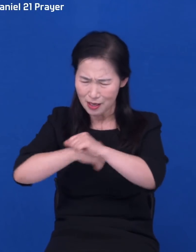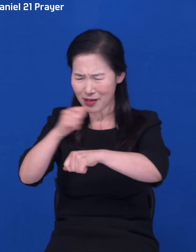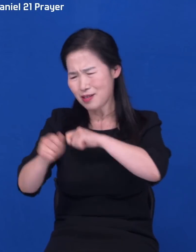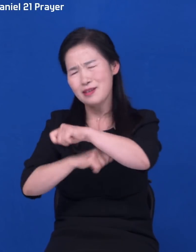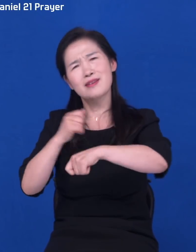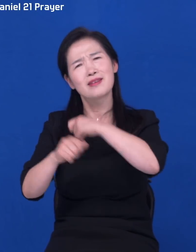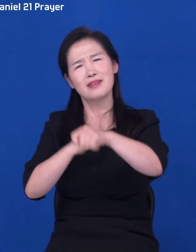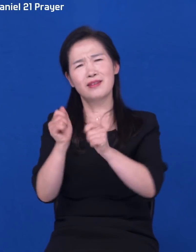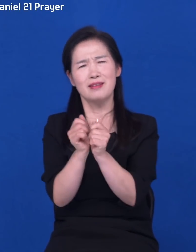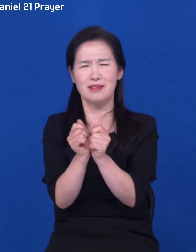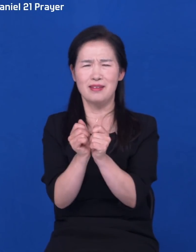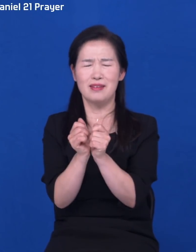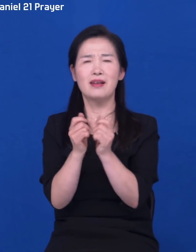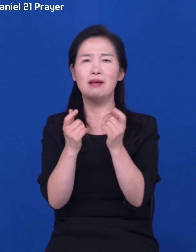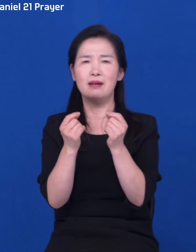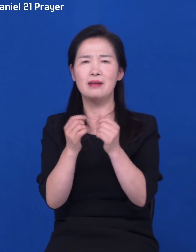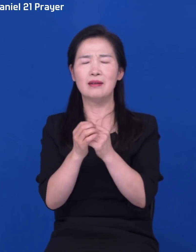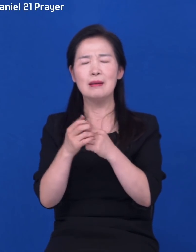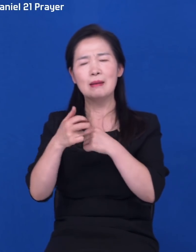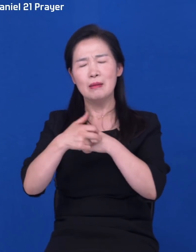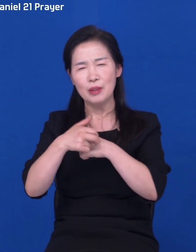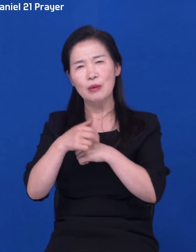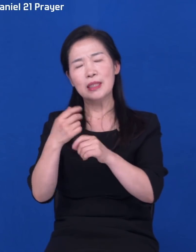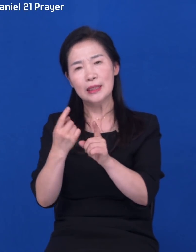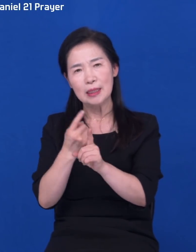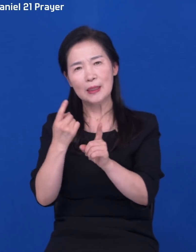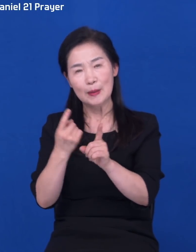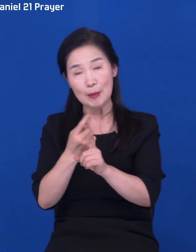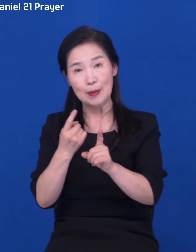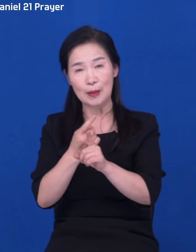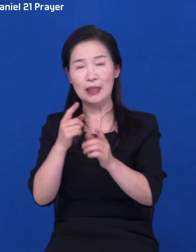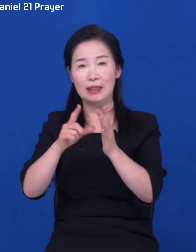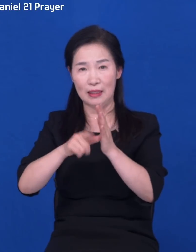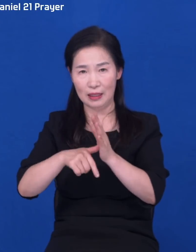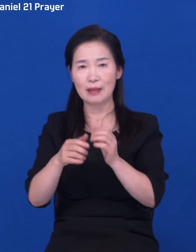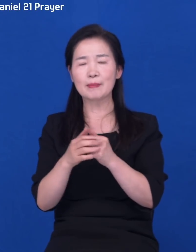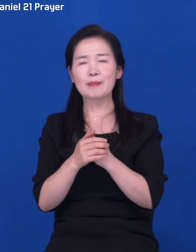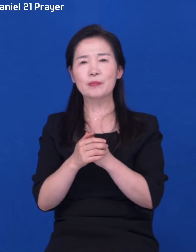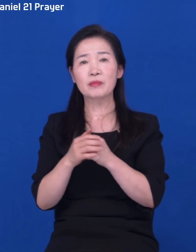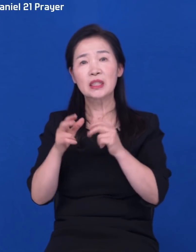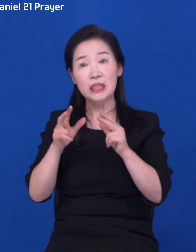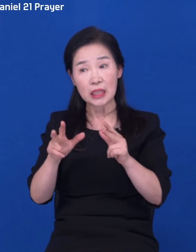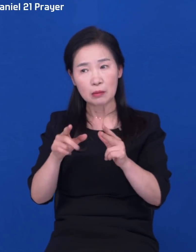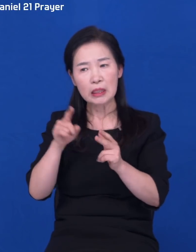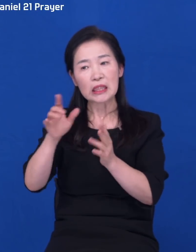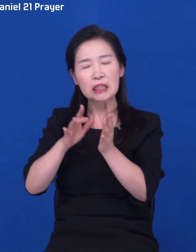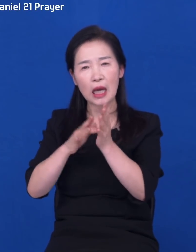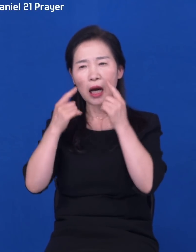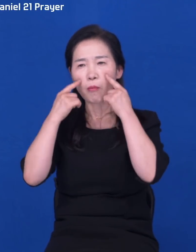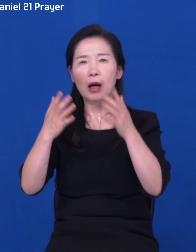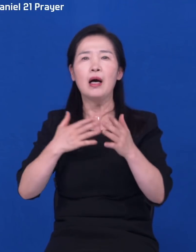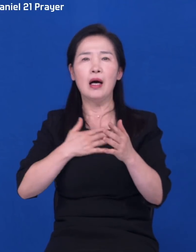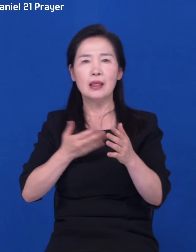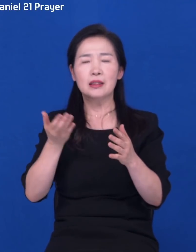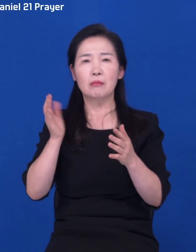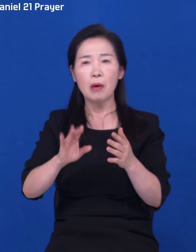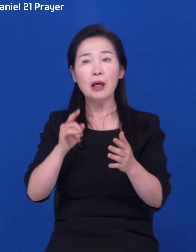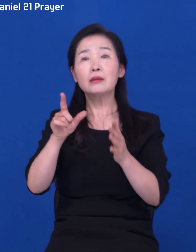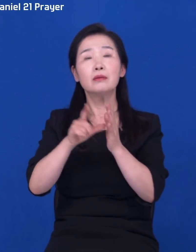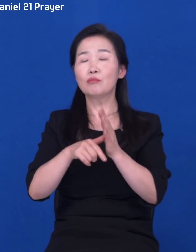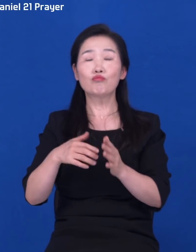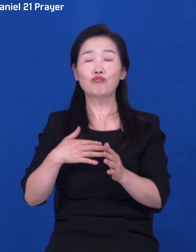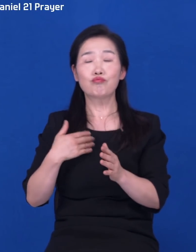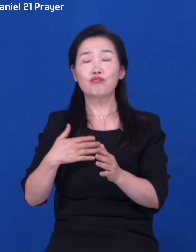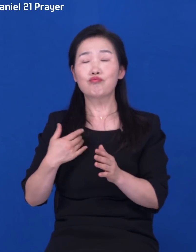치료를 받게 됐는데 병원 치료를 할 때 지금은 그 약이 무슨 약인지 정확하게 알지만 그때는 모르고 그냥